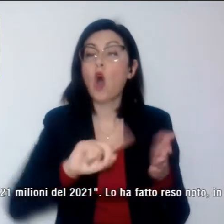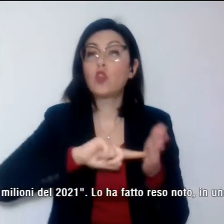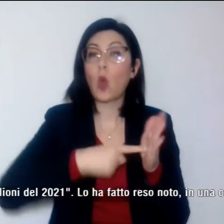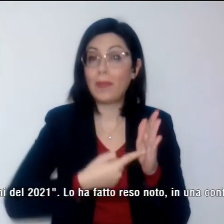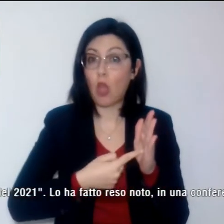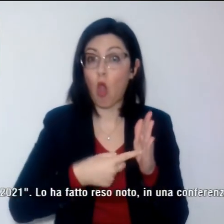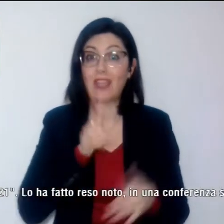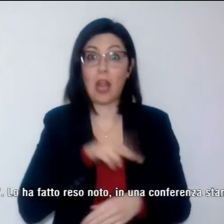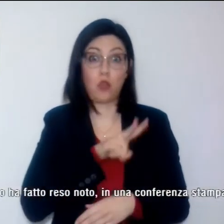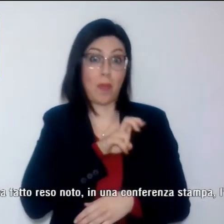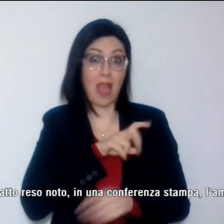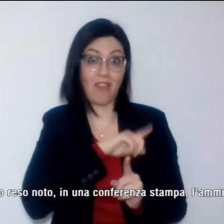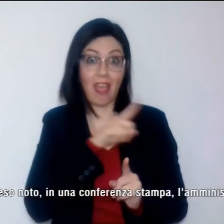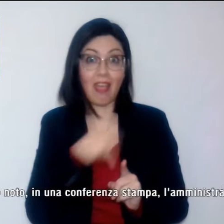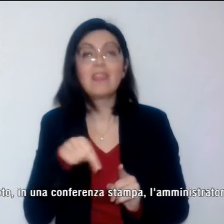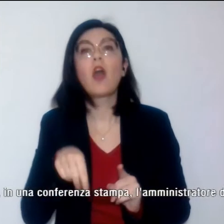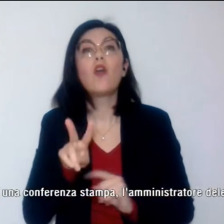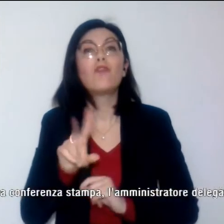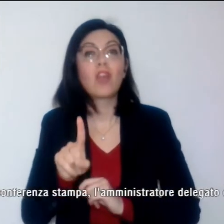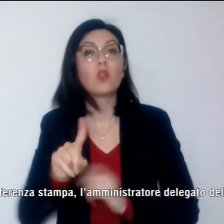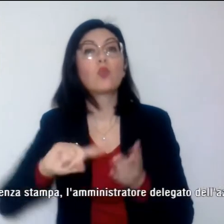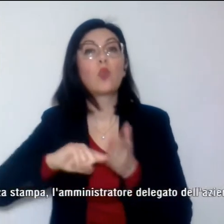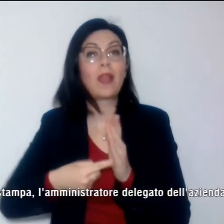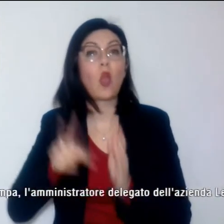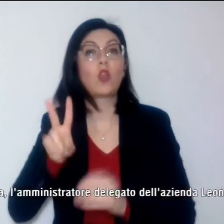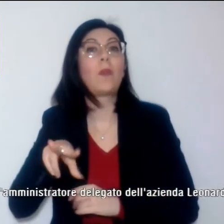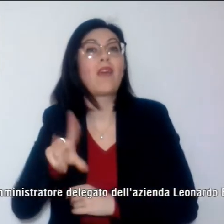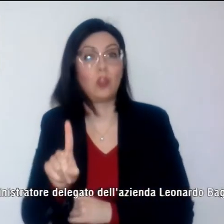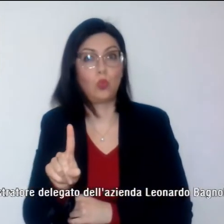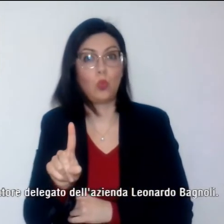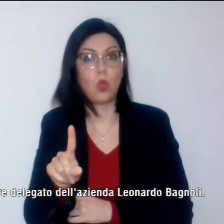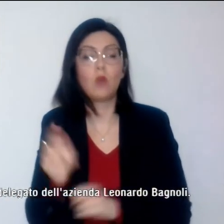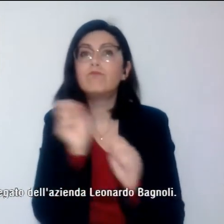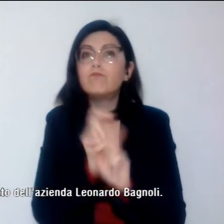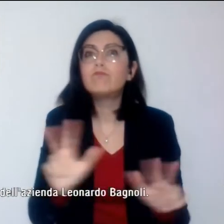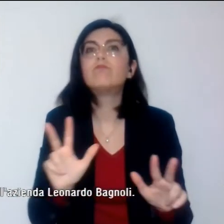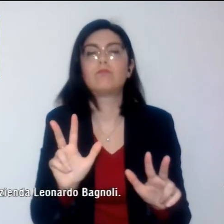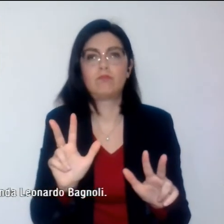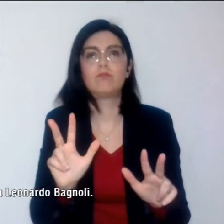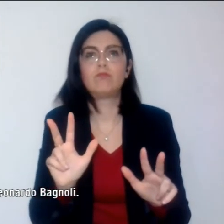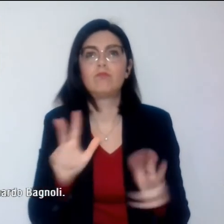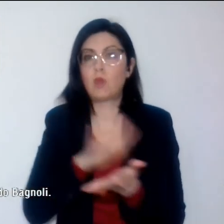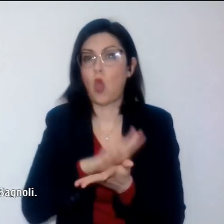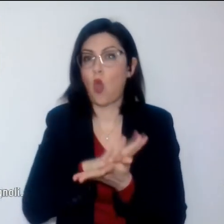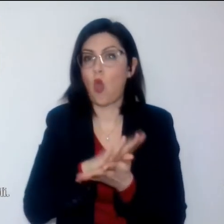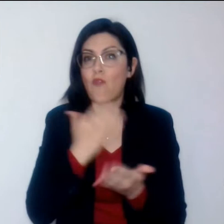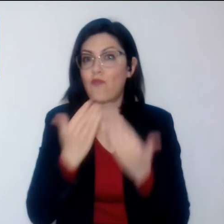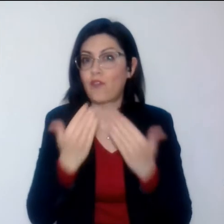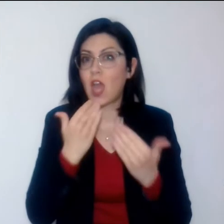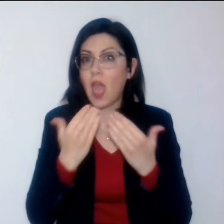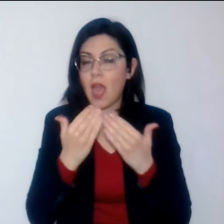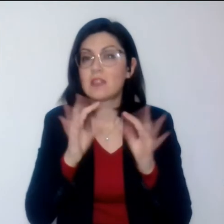contro i 21 milioni del 2021 lo ha reso noto in una conferenza stampa l'amministratore